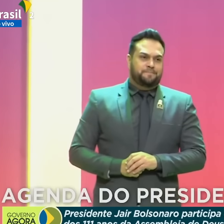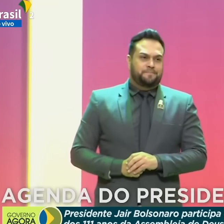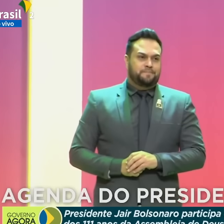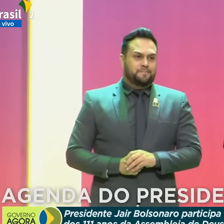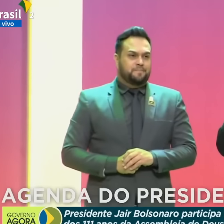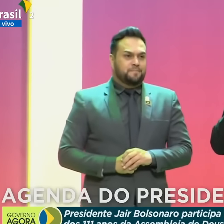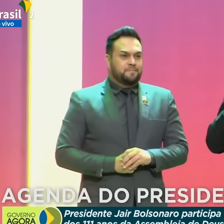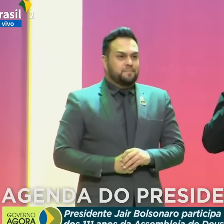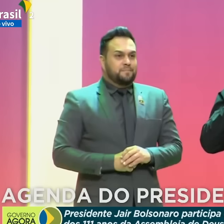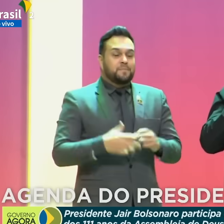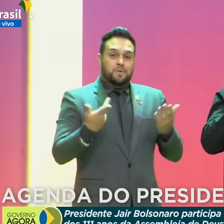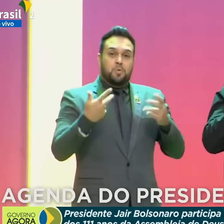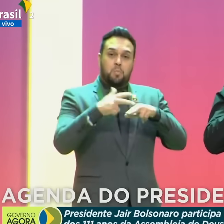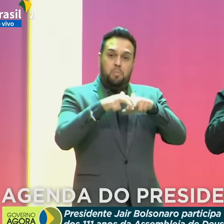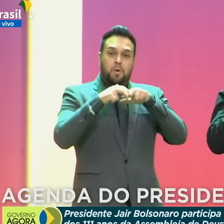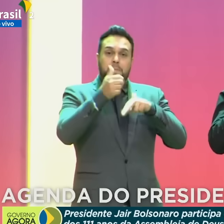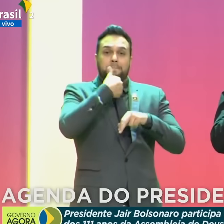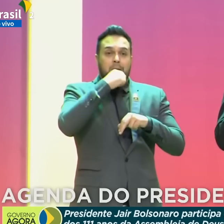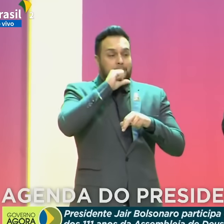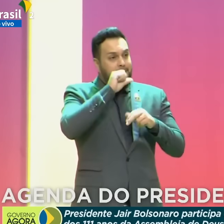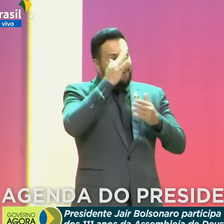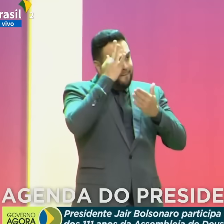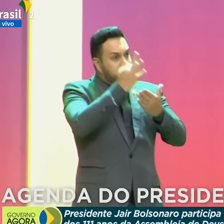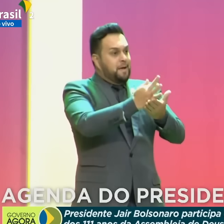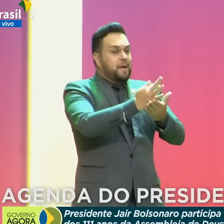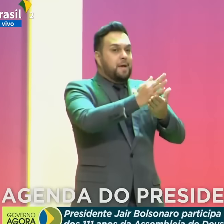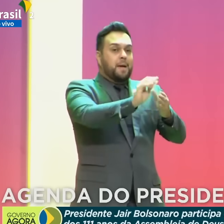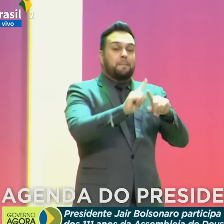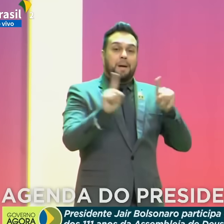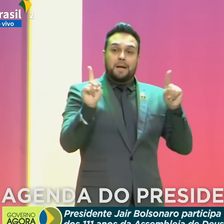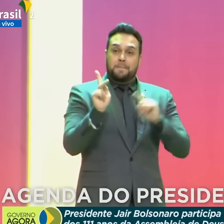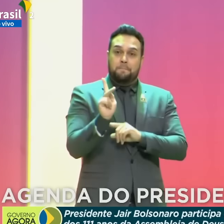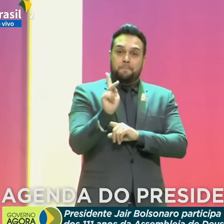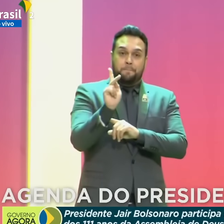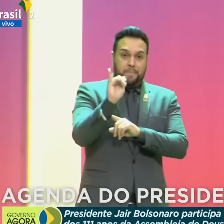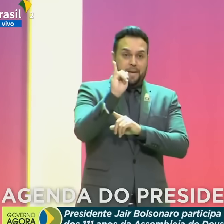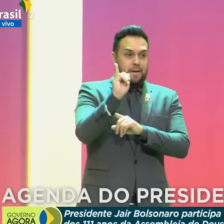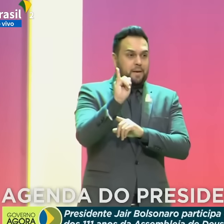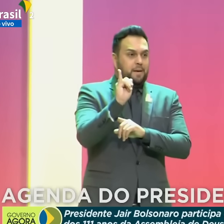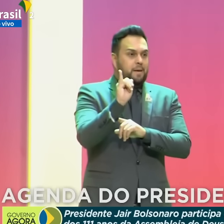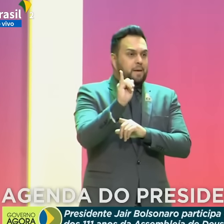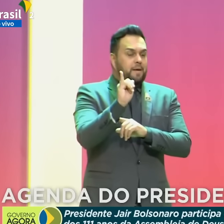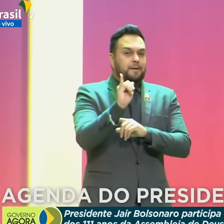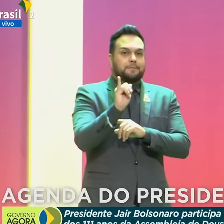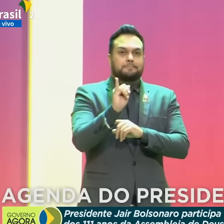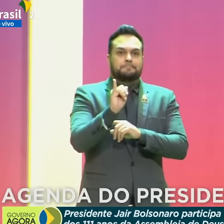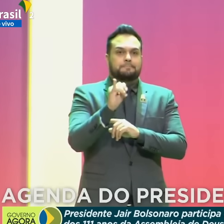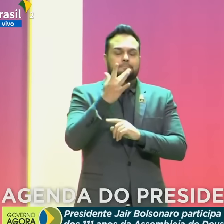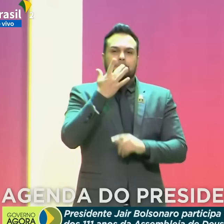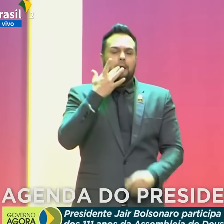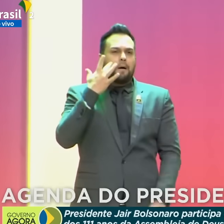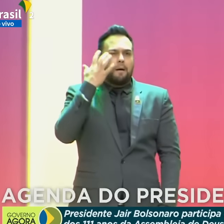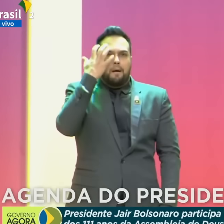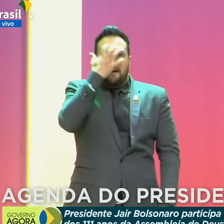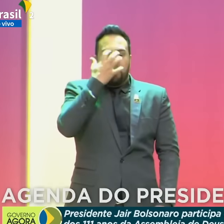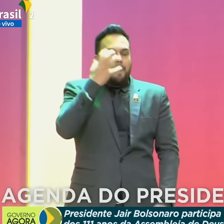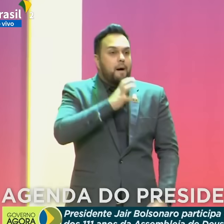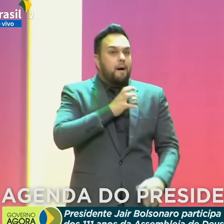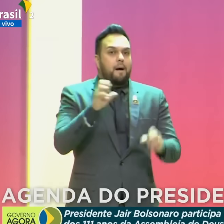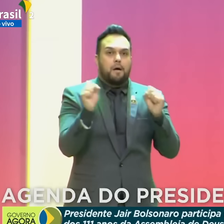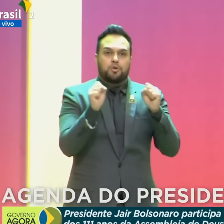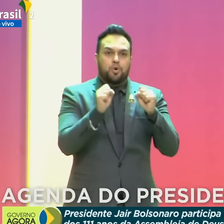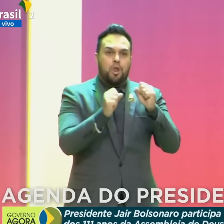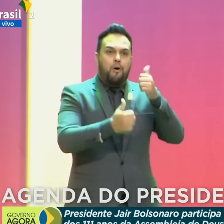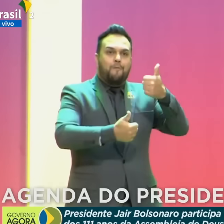isso foi pela fé dela. Já o meu pai, amante de futebol, e tinha um grande